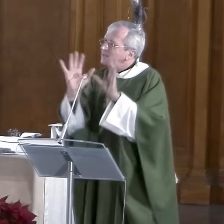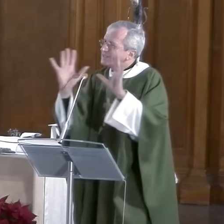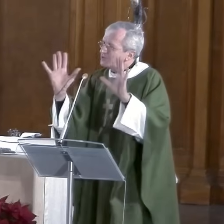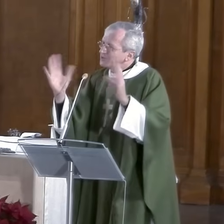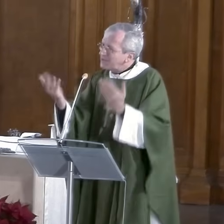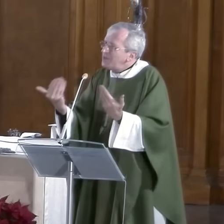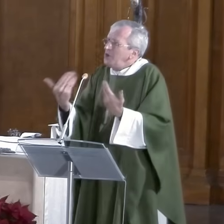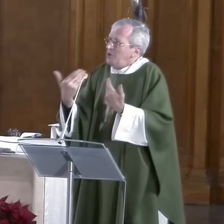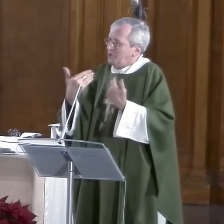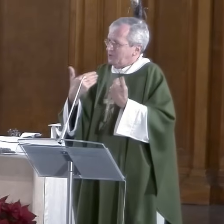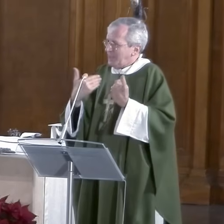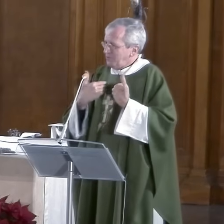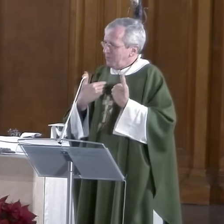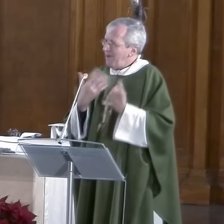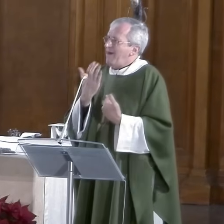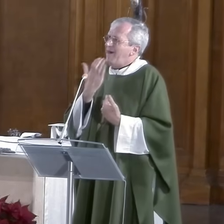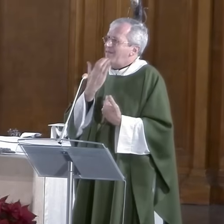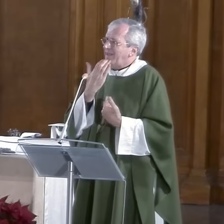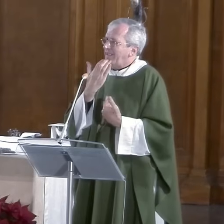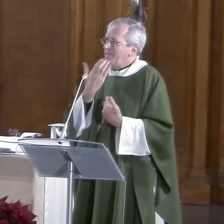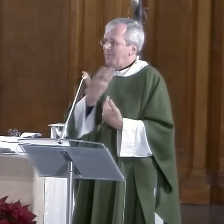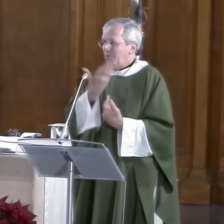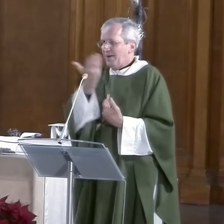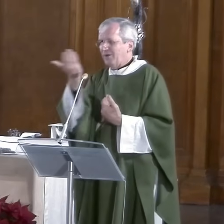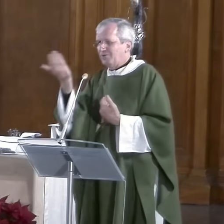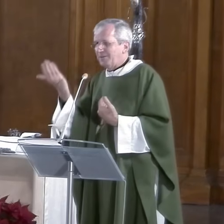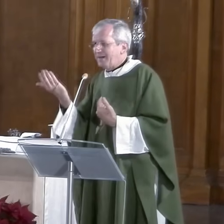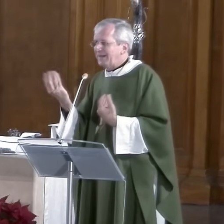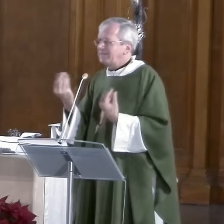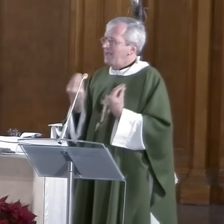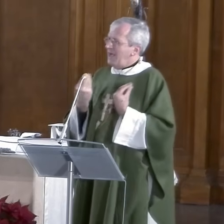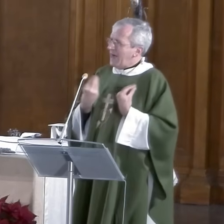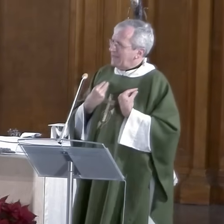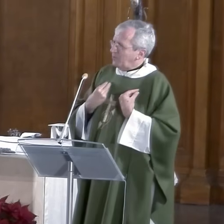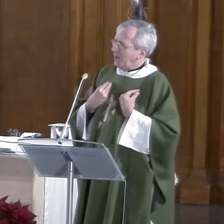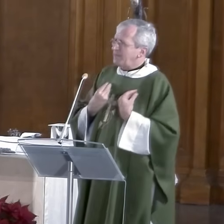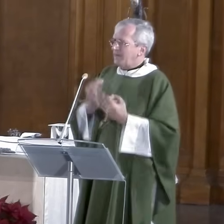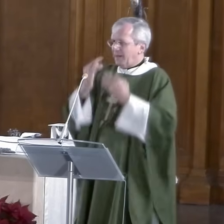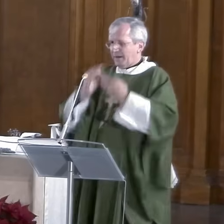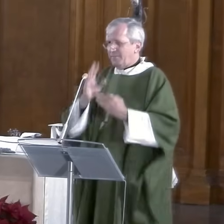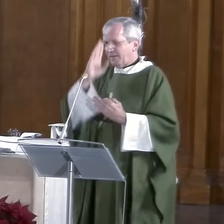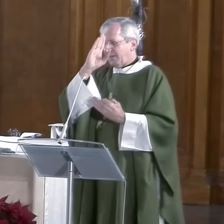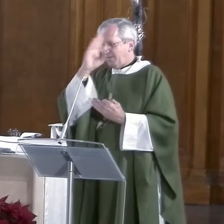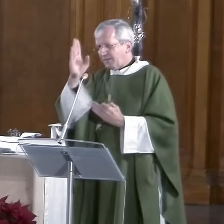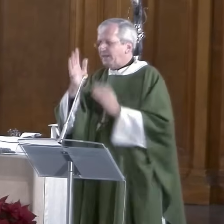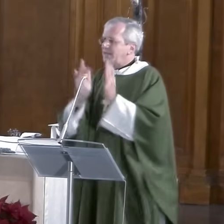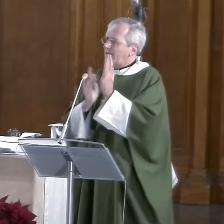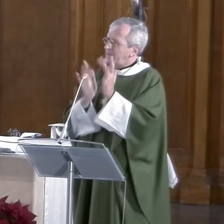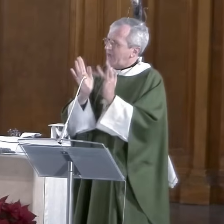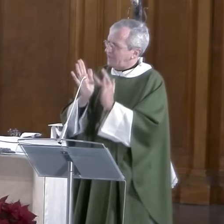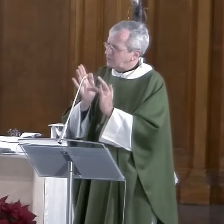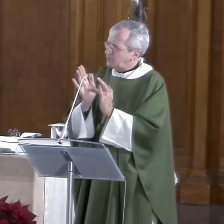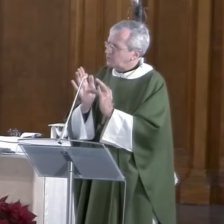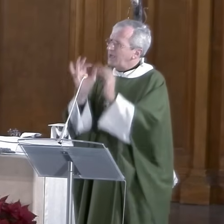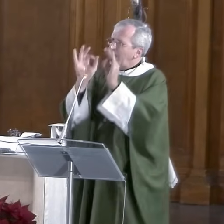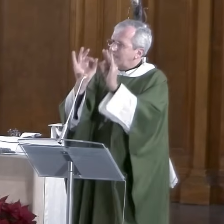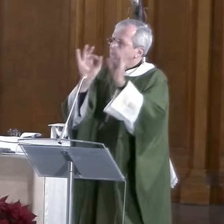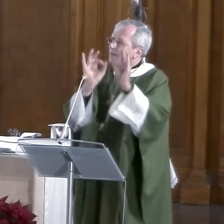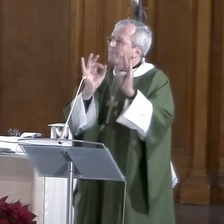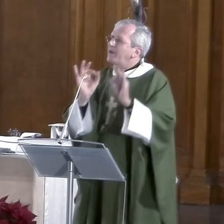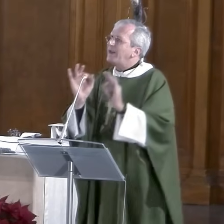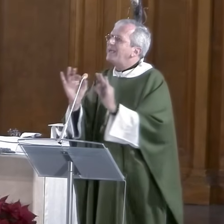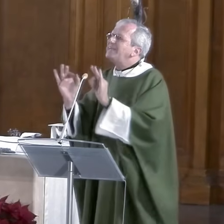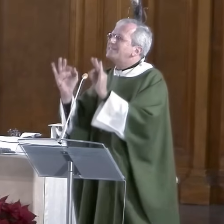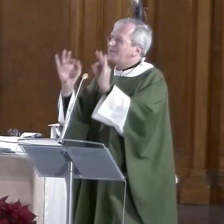orden en estas cosas nos ayuda a dar ejemplo a los demás, a dar una vida realmente de fidelidad a Jesús, a